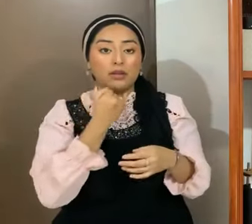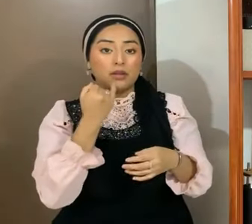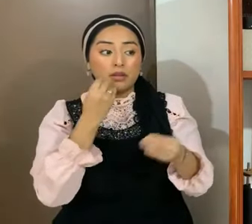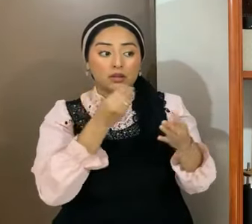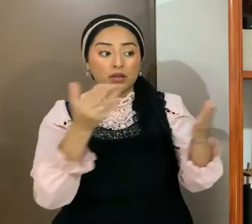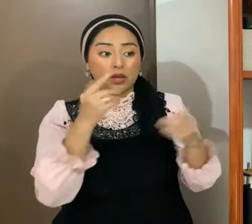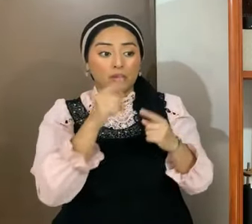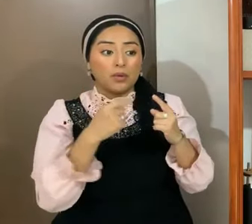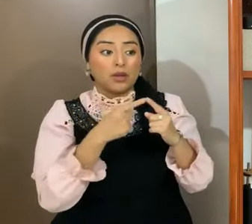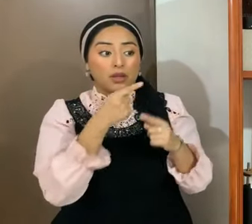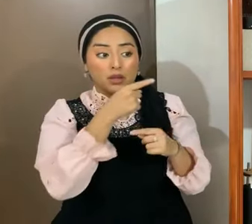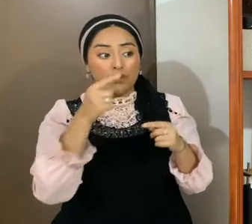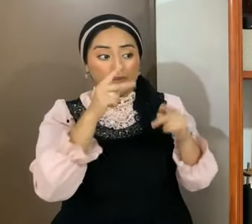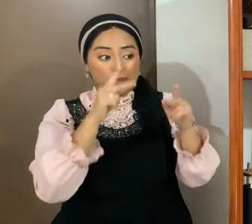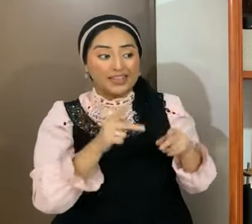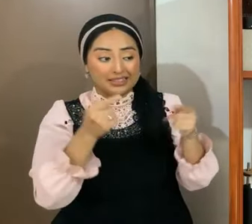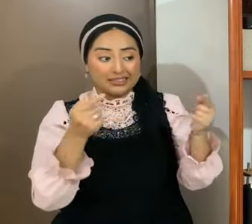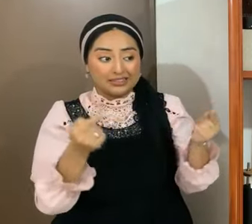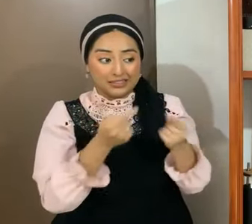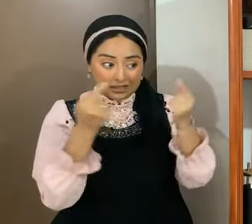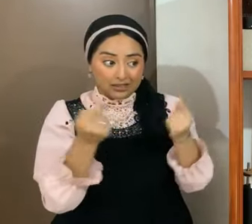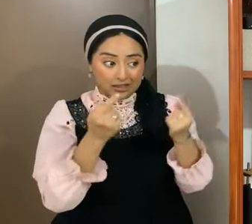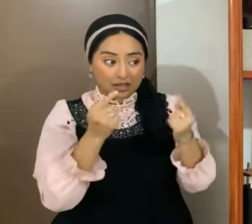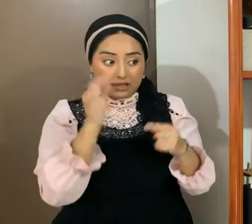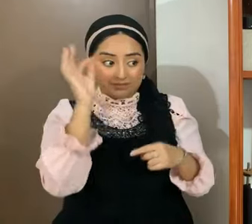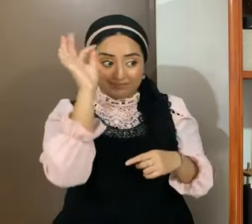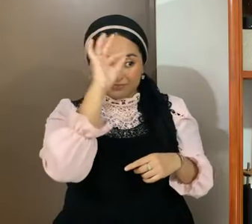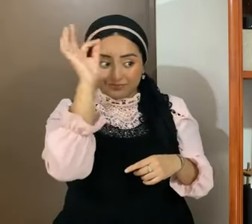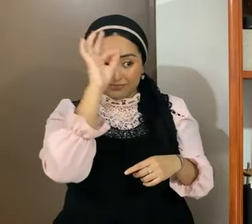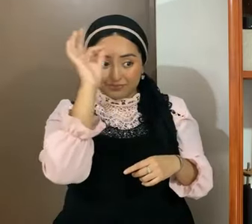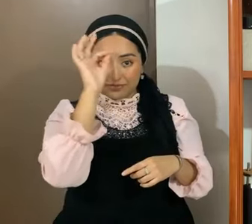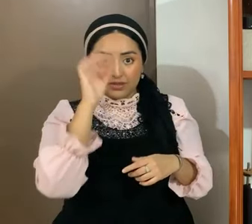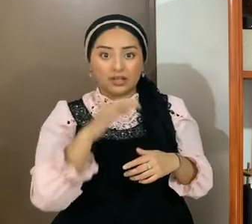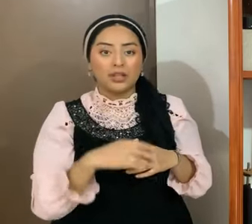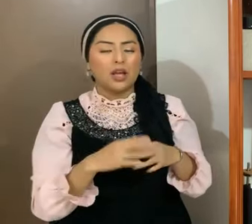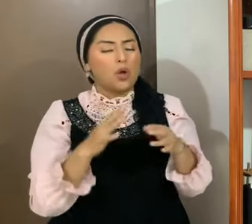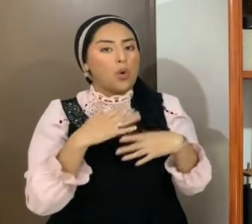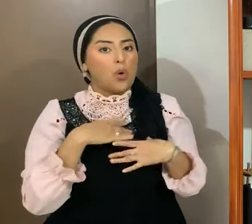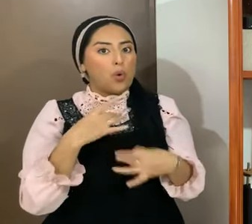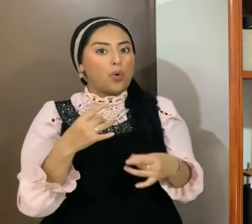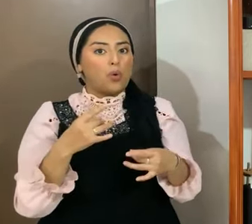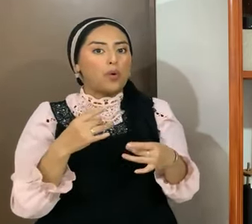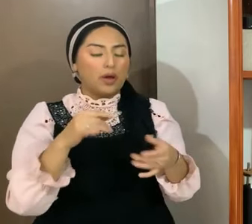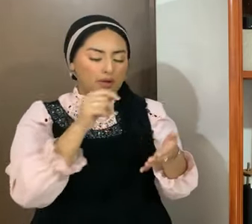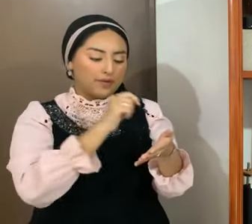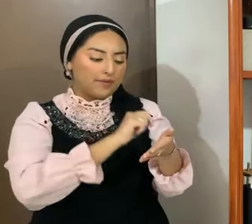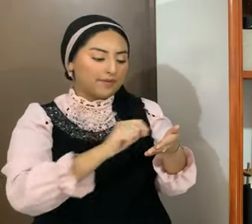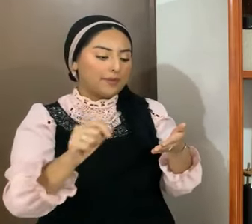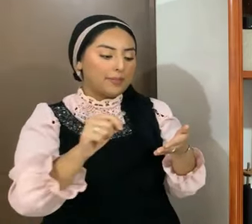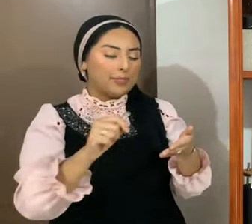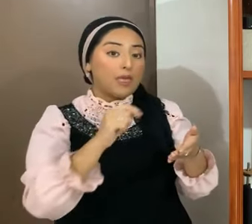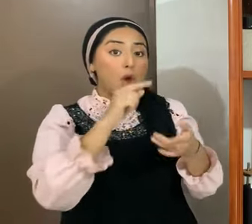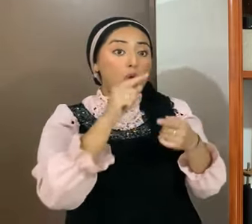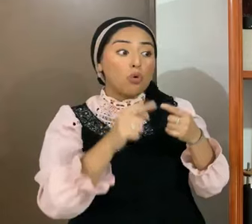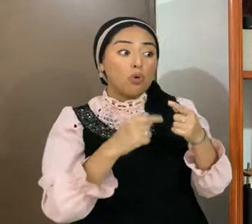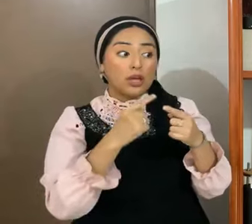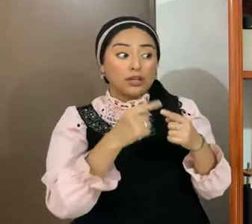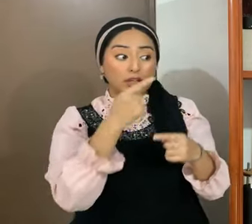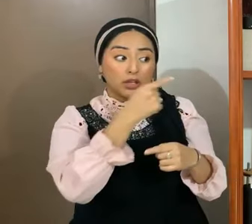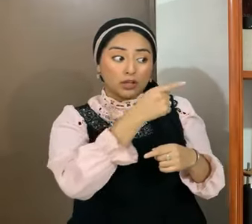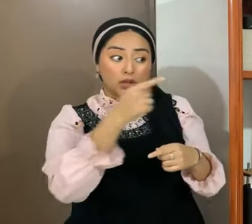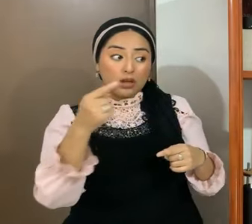y diles, cuando alguna persona pecare por hierro, esto es bien interesante, subráyenlo. Cuando